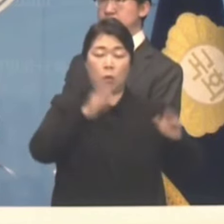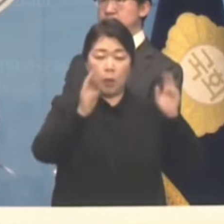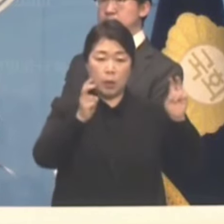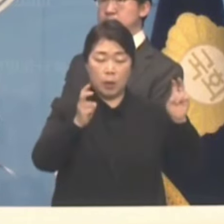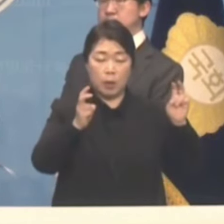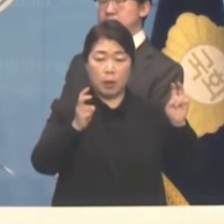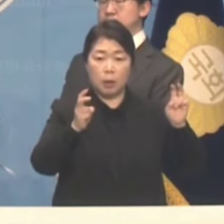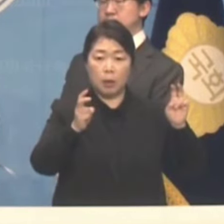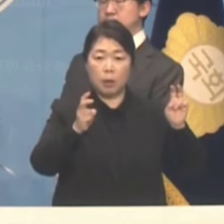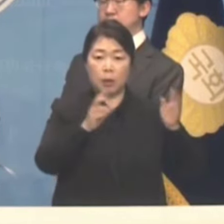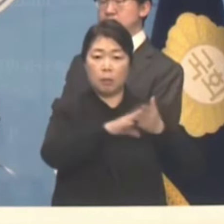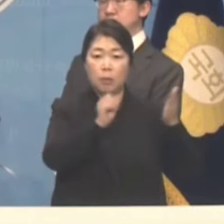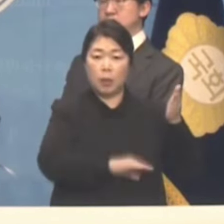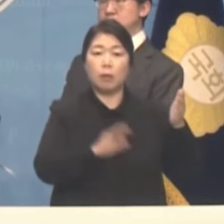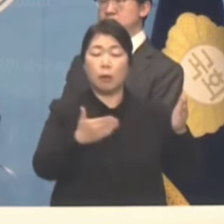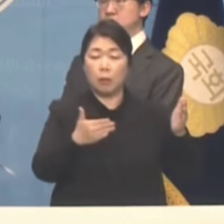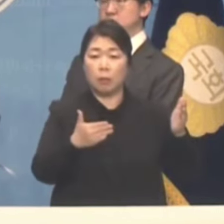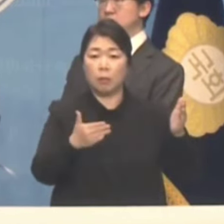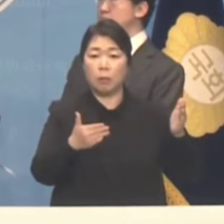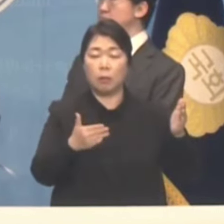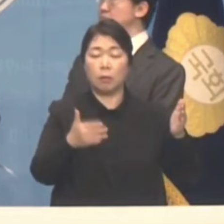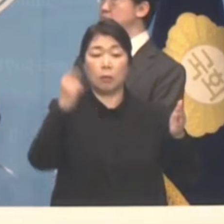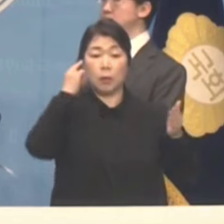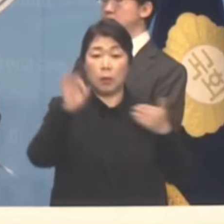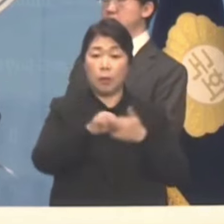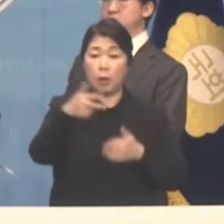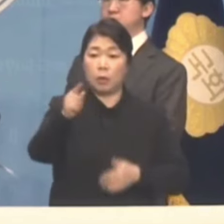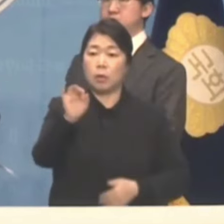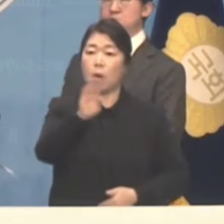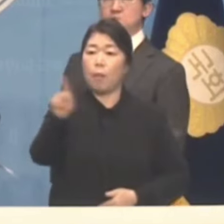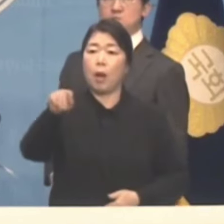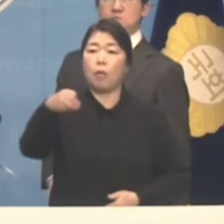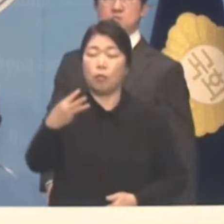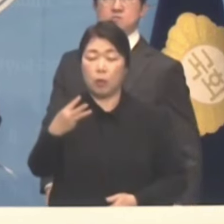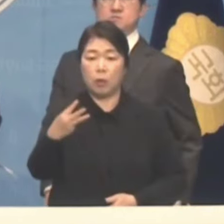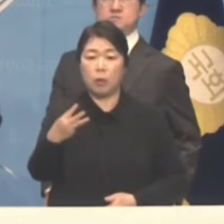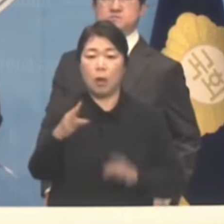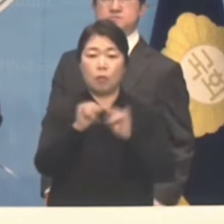것이었던 것입니다 이렇게 부동산 투기업자